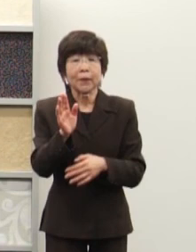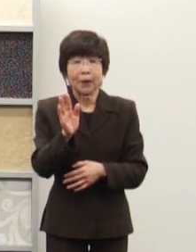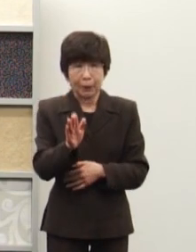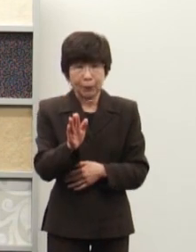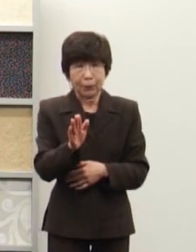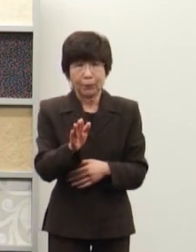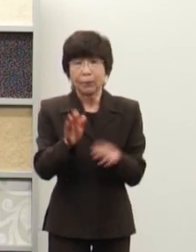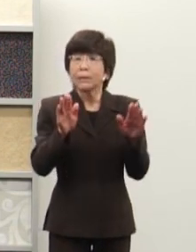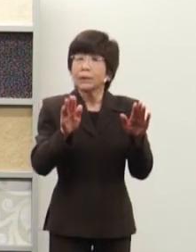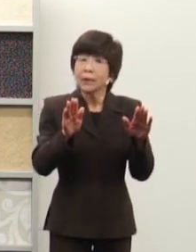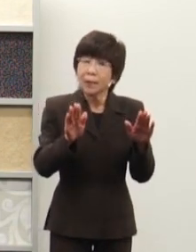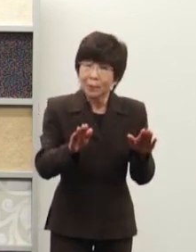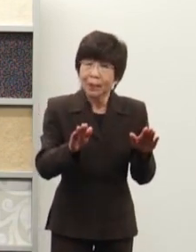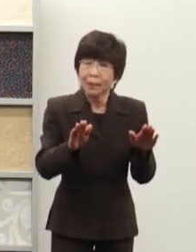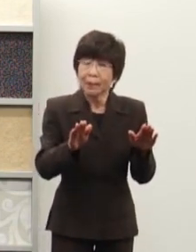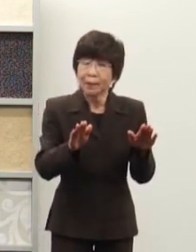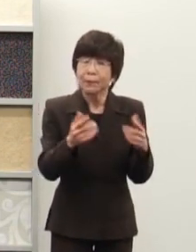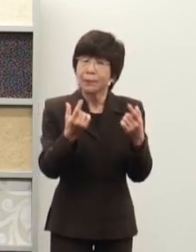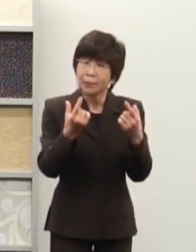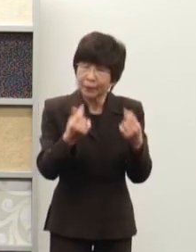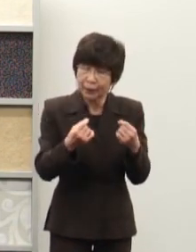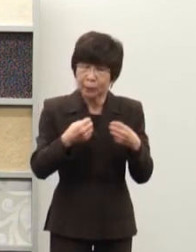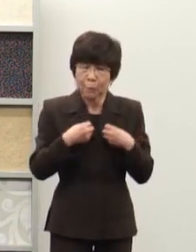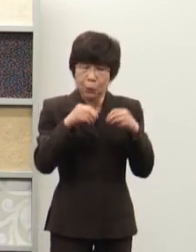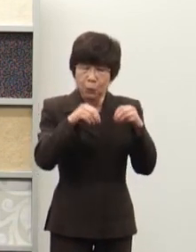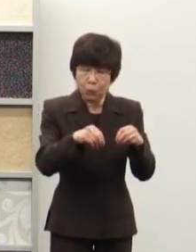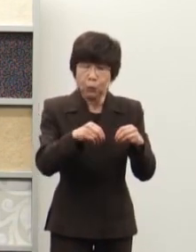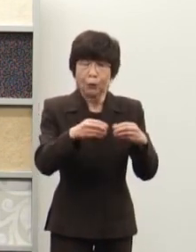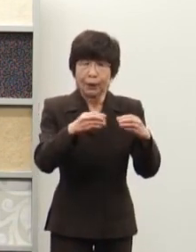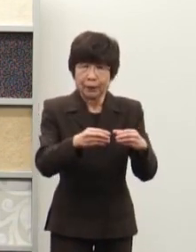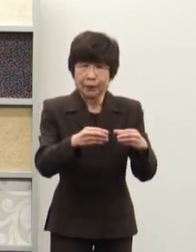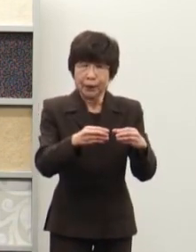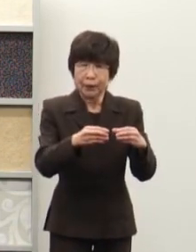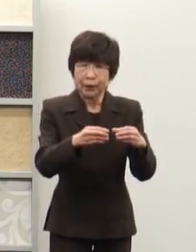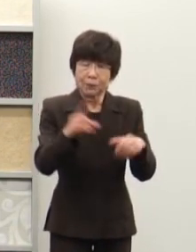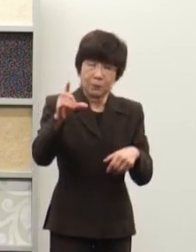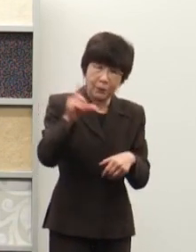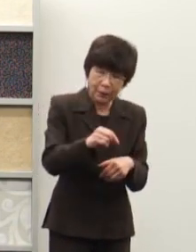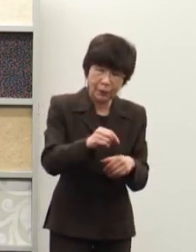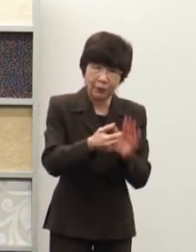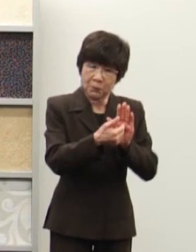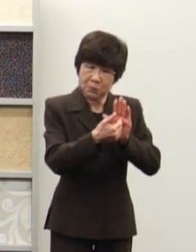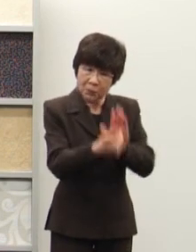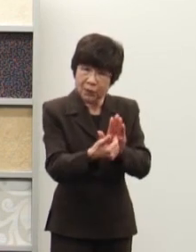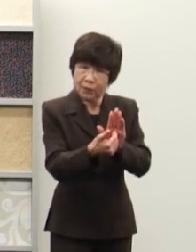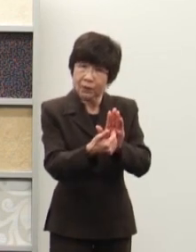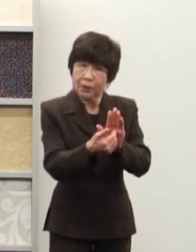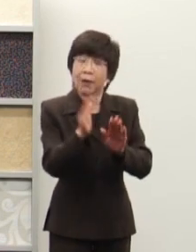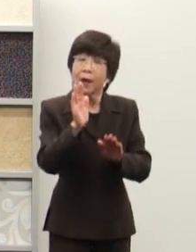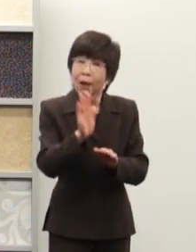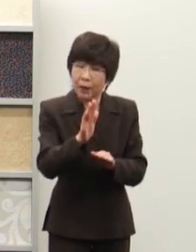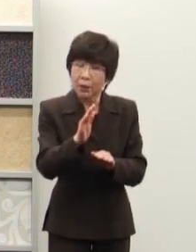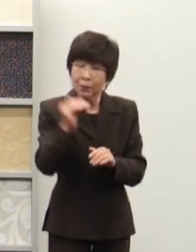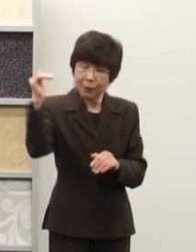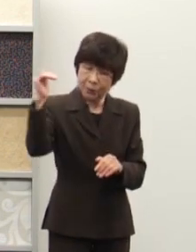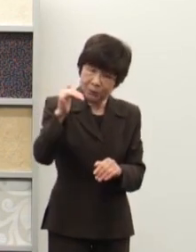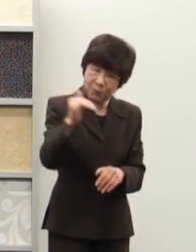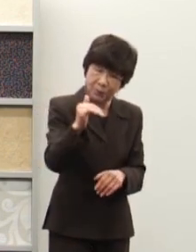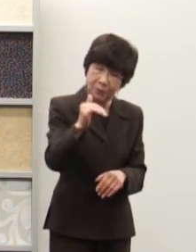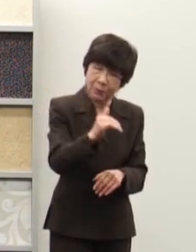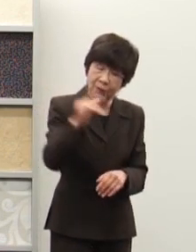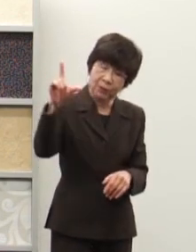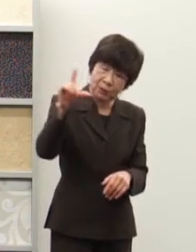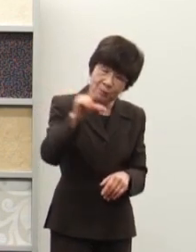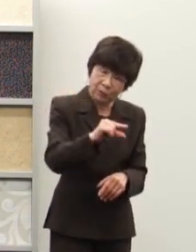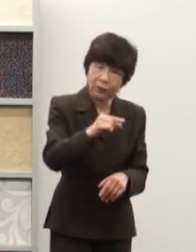にここで、抑えられれば減少局面に持っていけるのではないかな